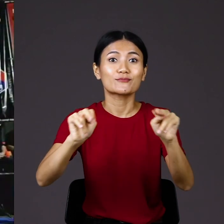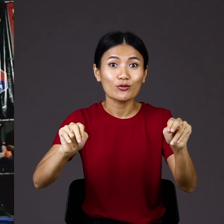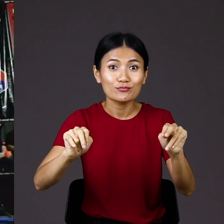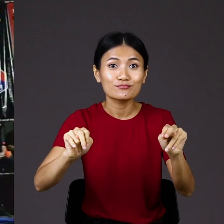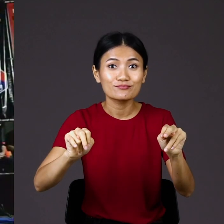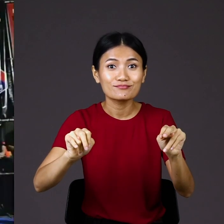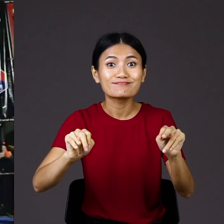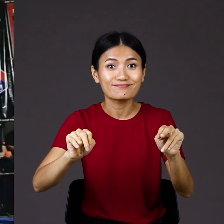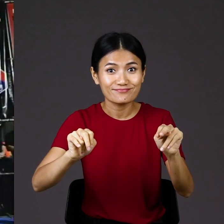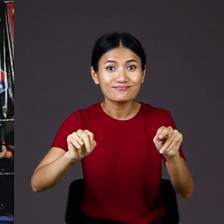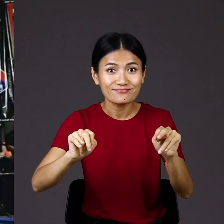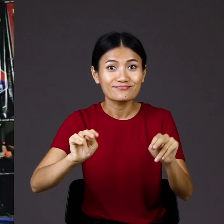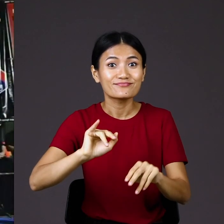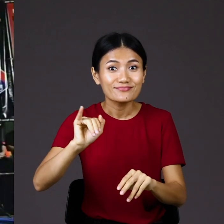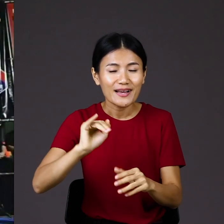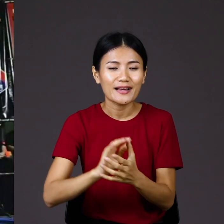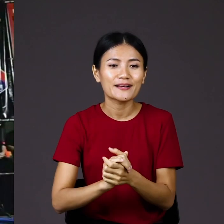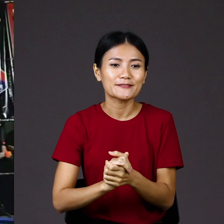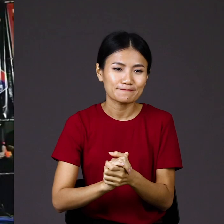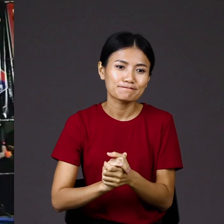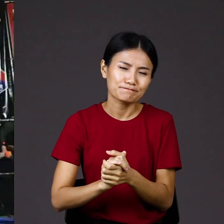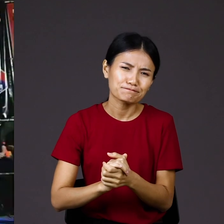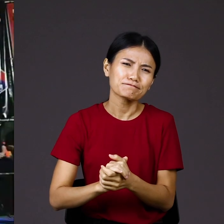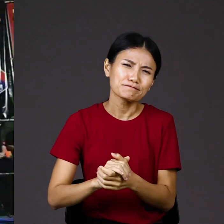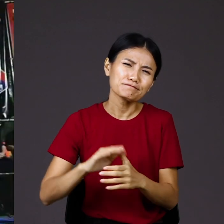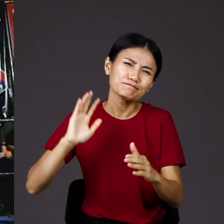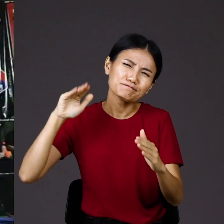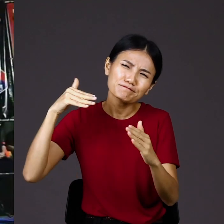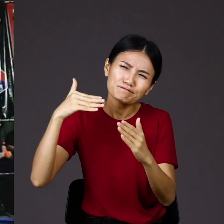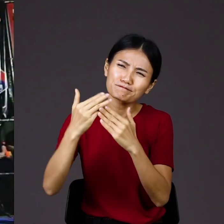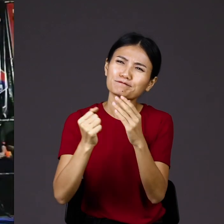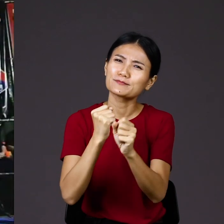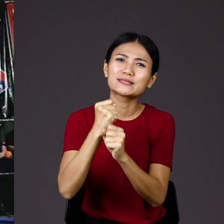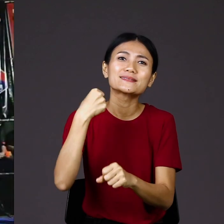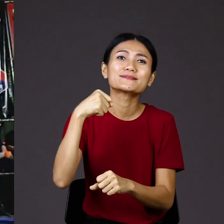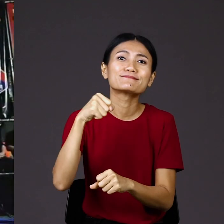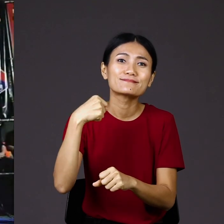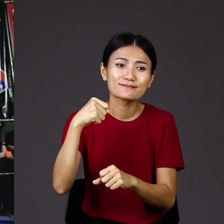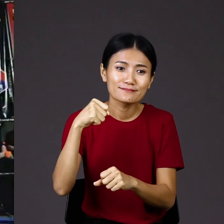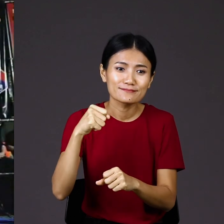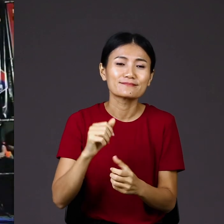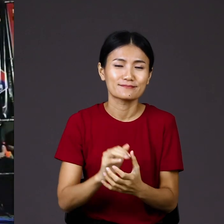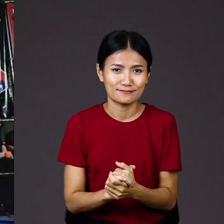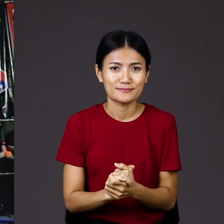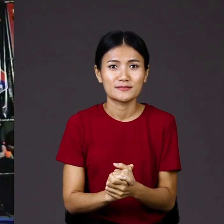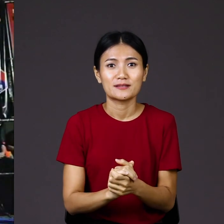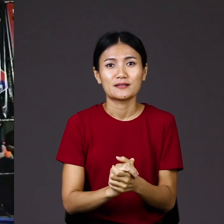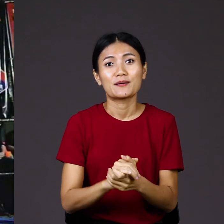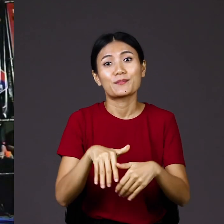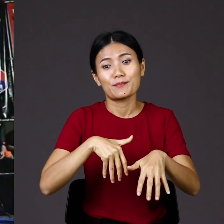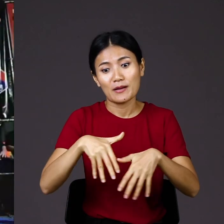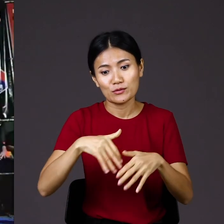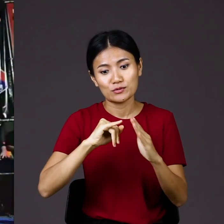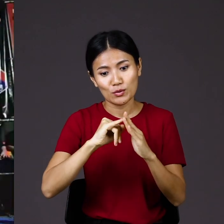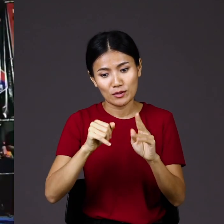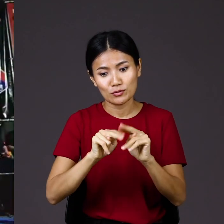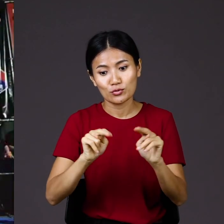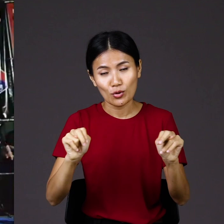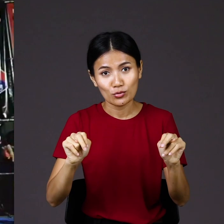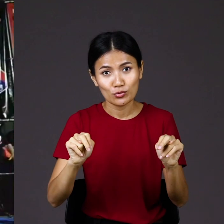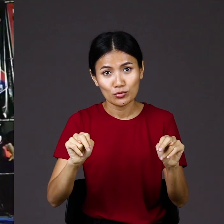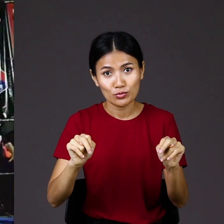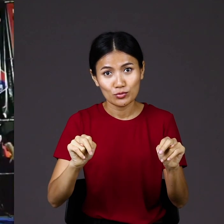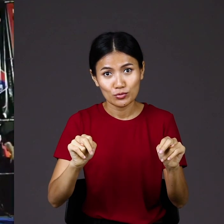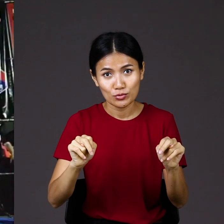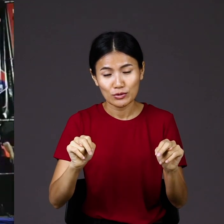นทบุรีแต่ไหนแต่ไรช่วงกว่าทศวรรษกว่า10ปีที่ผ่านมาชาว